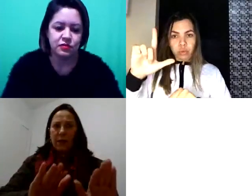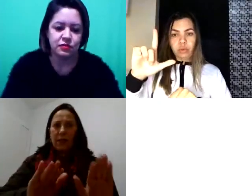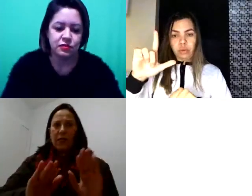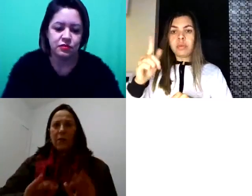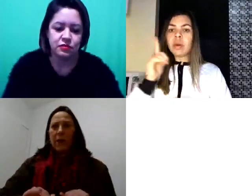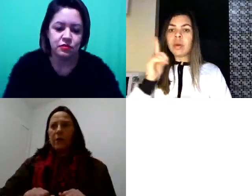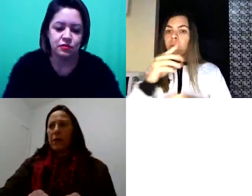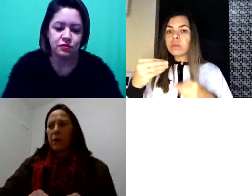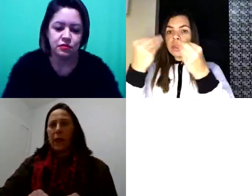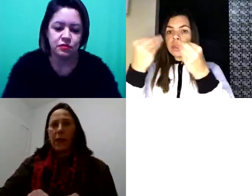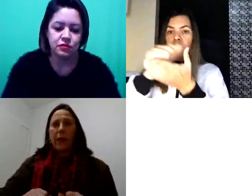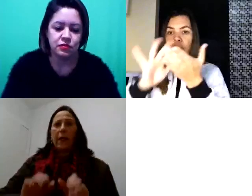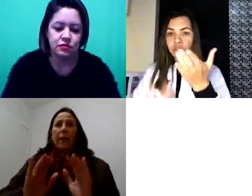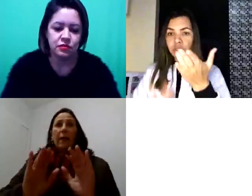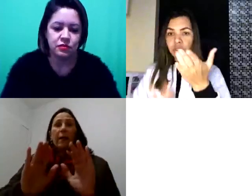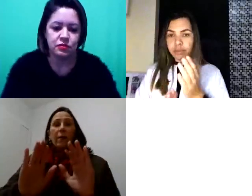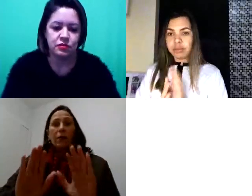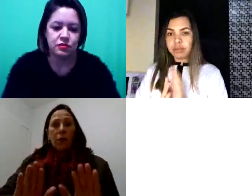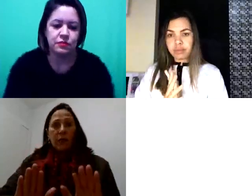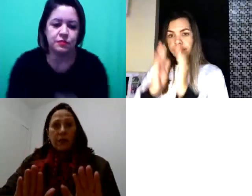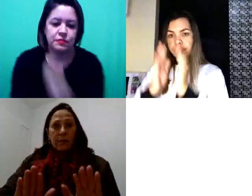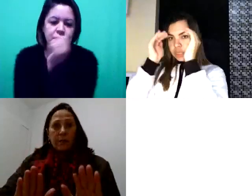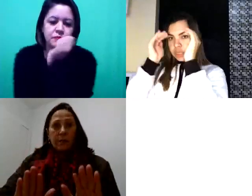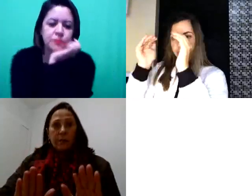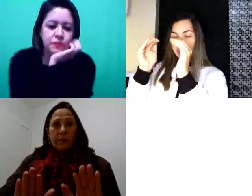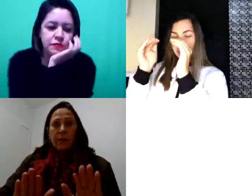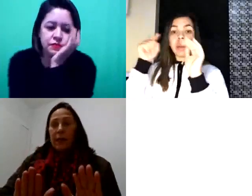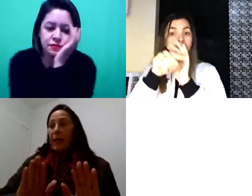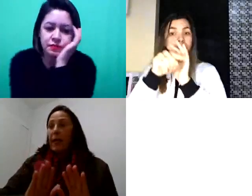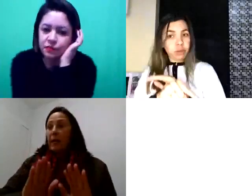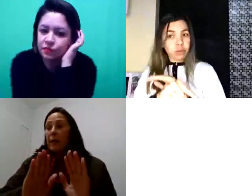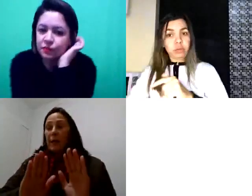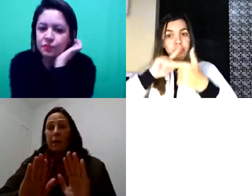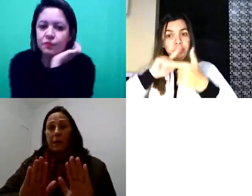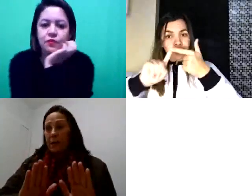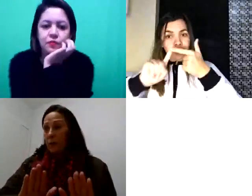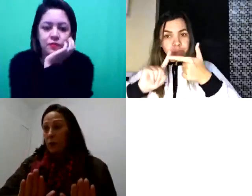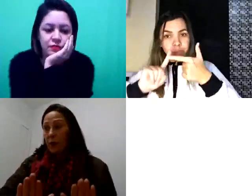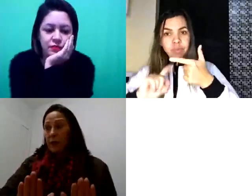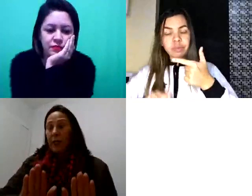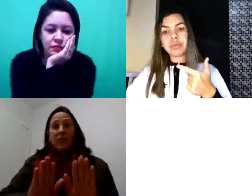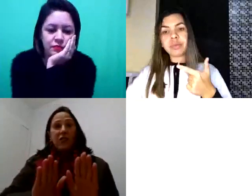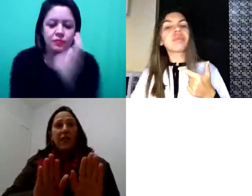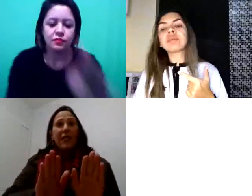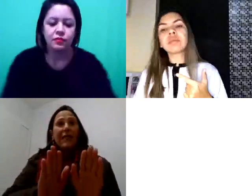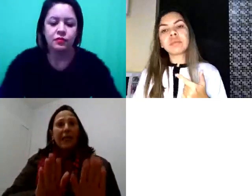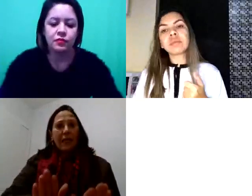Respeitando o que vocês estão me perguntando aí. Dois. Tá? Questão dois. Dia